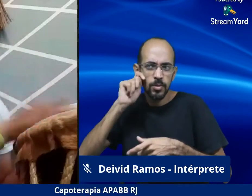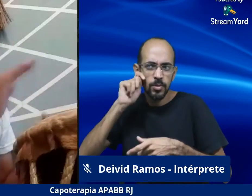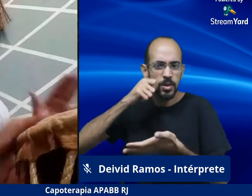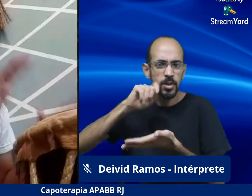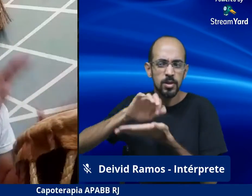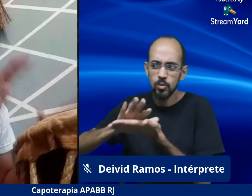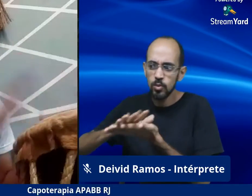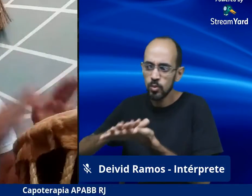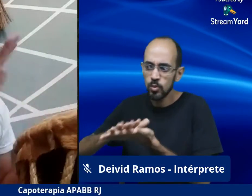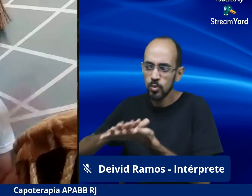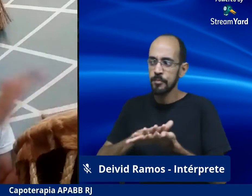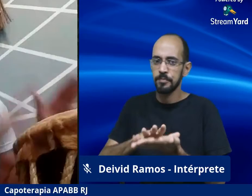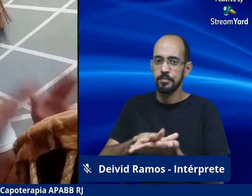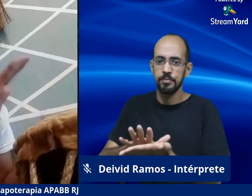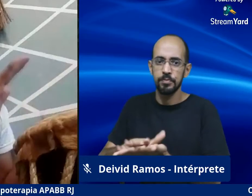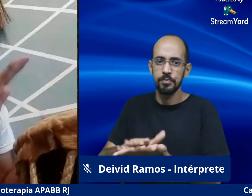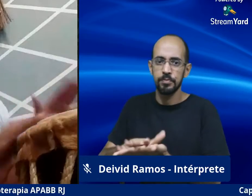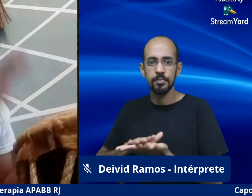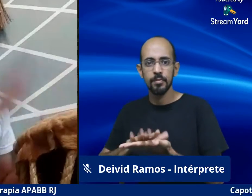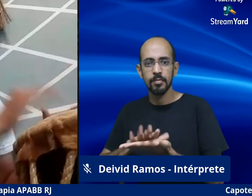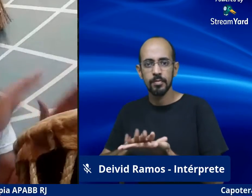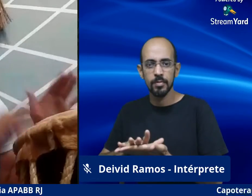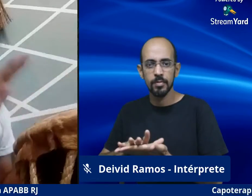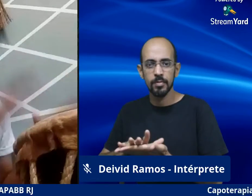a capoeira que eu venho cantar.